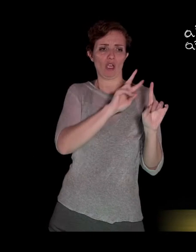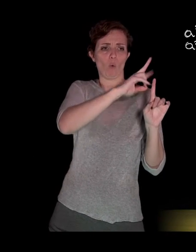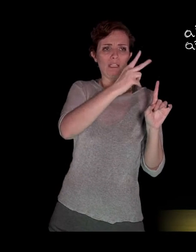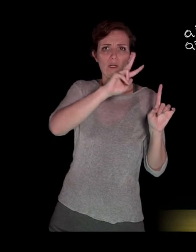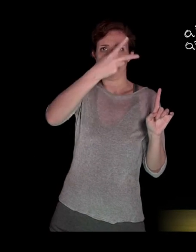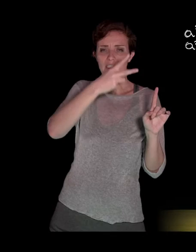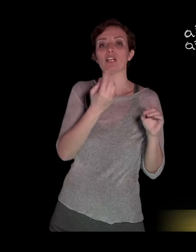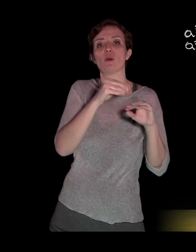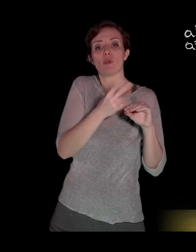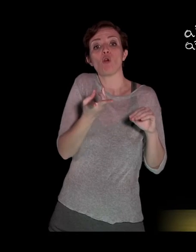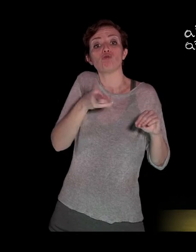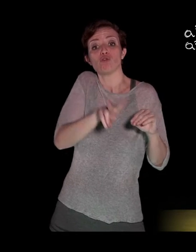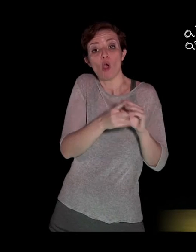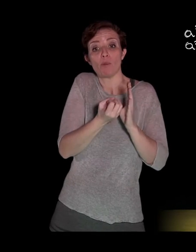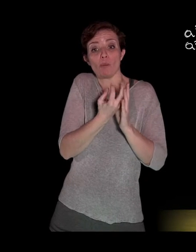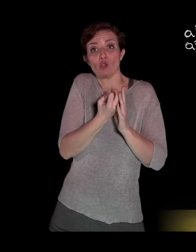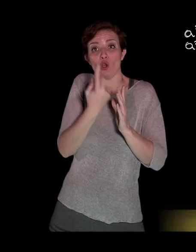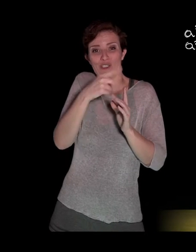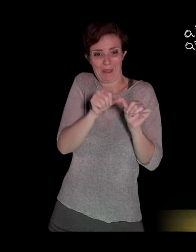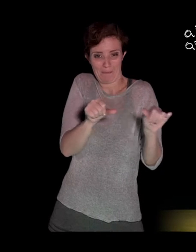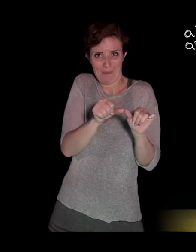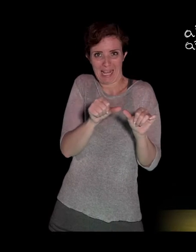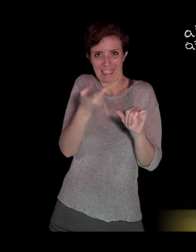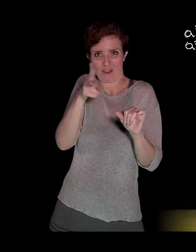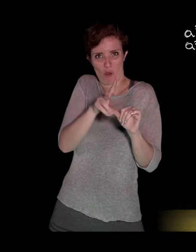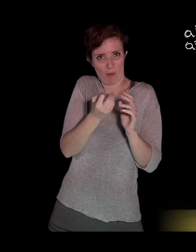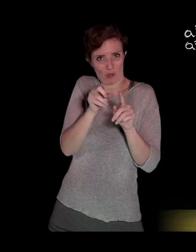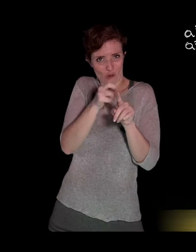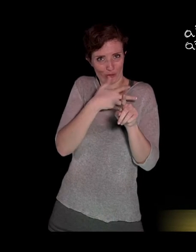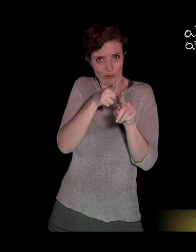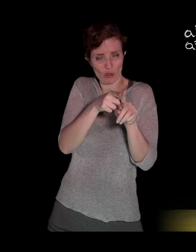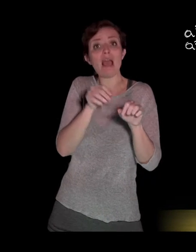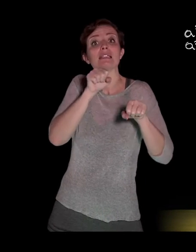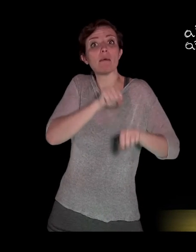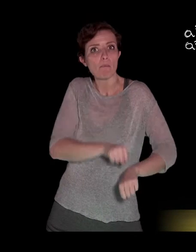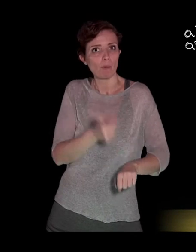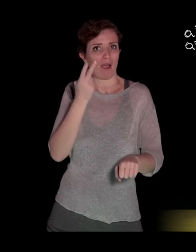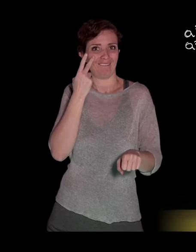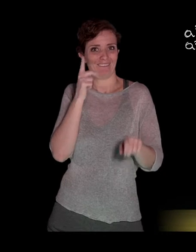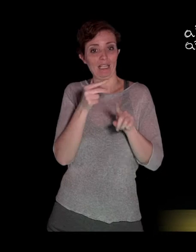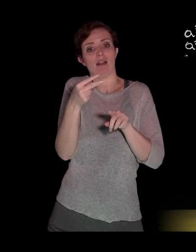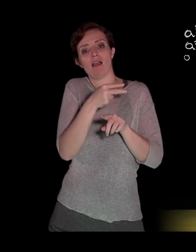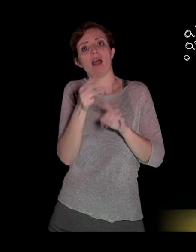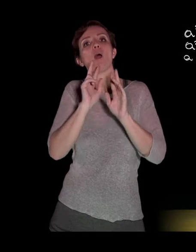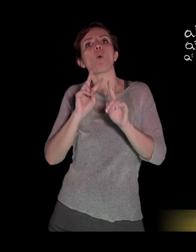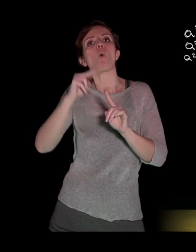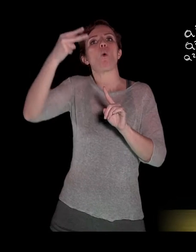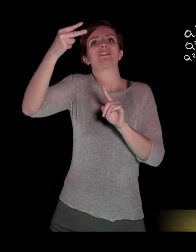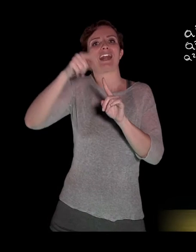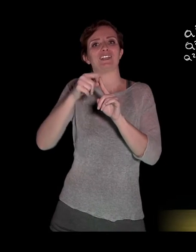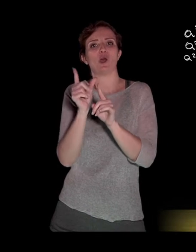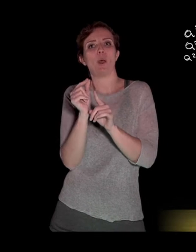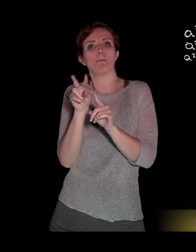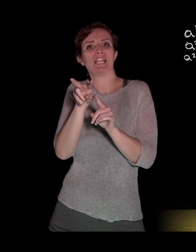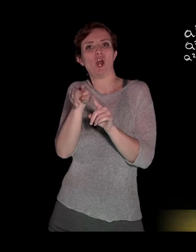prodotto delle loro basi è possibile riconoscere il quadrato del binomio stessa cosa